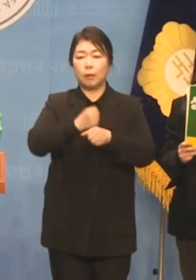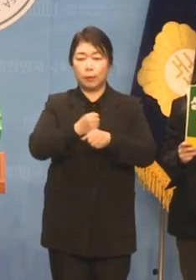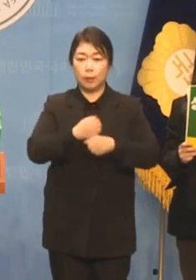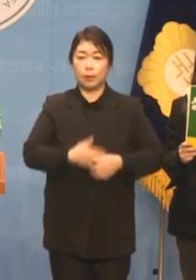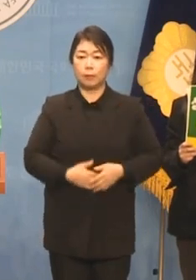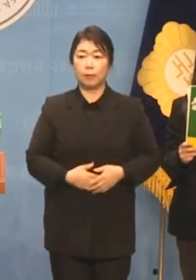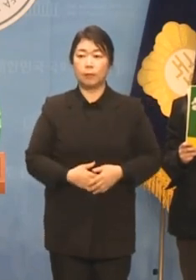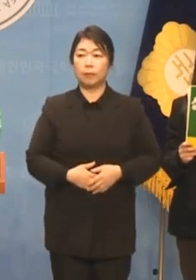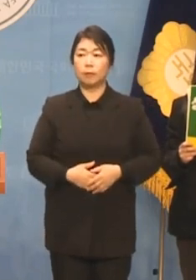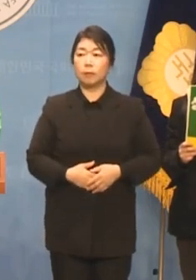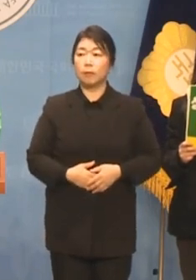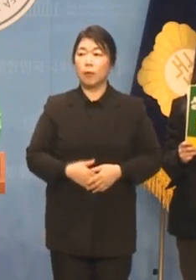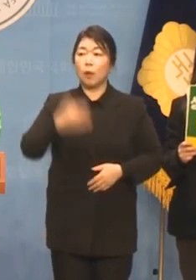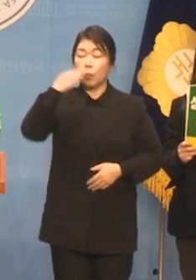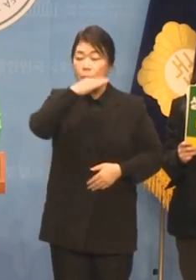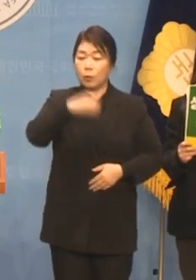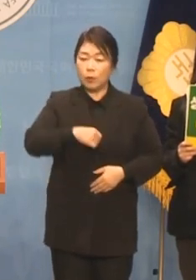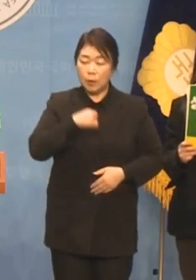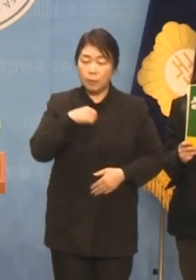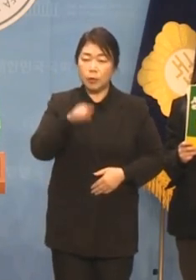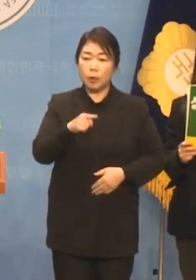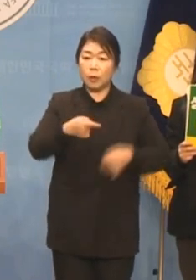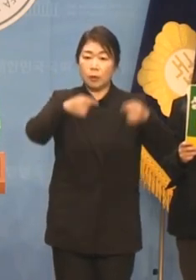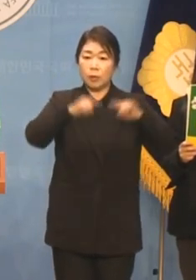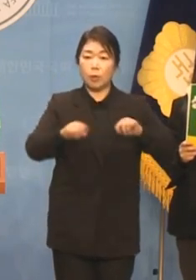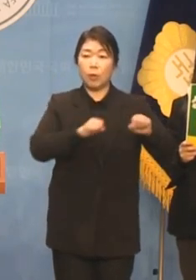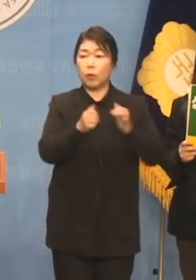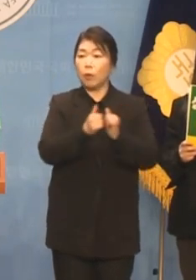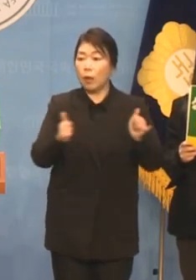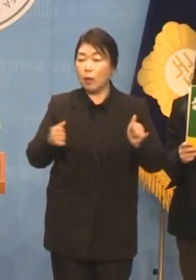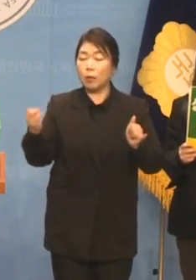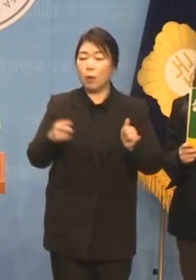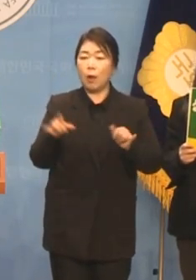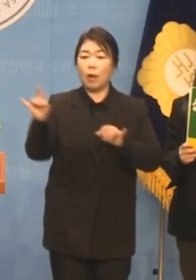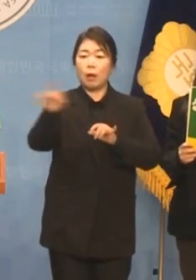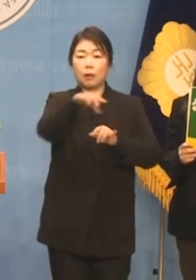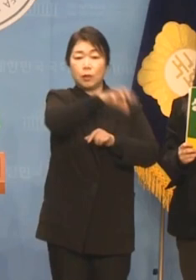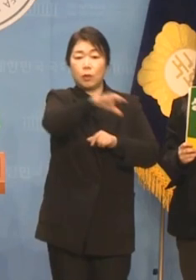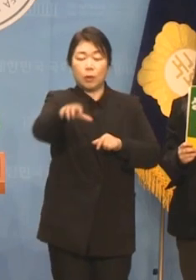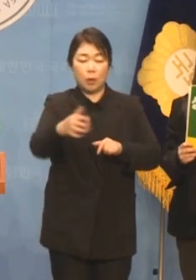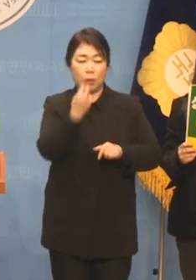만들겠습니다 녹색당 여기 참석하 활동가분들 그리고